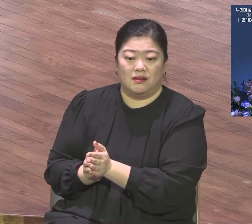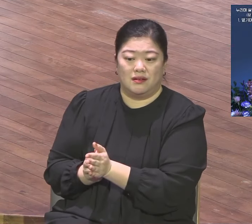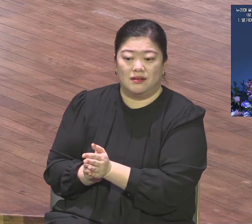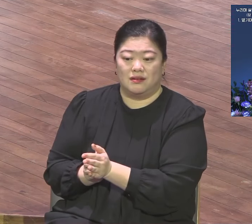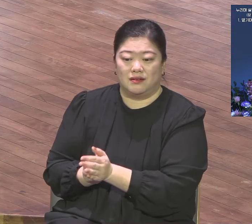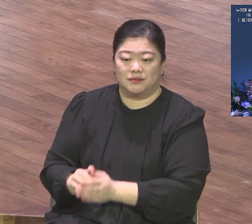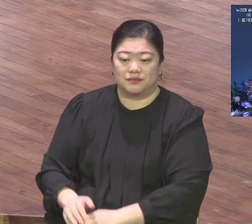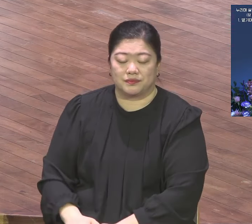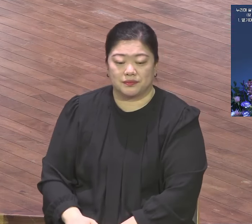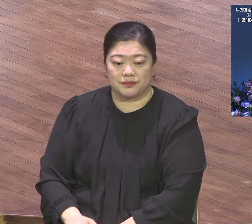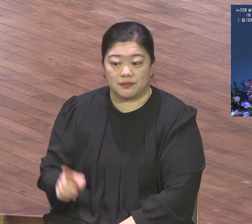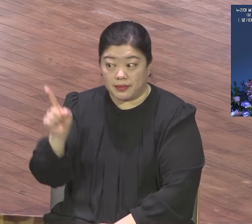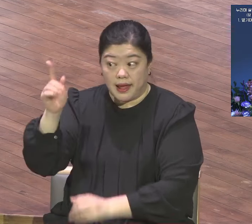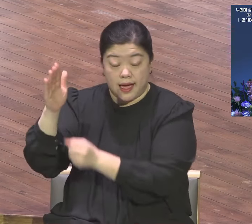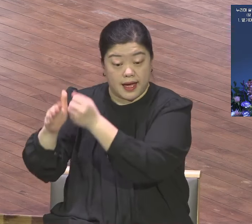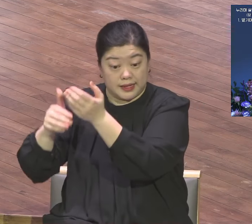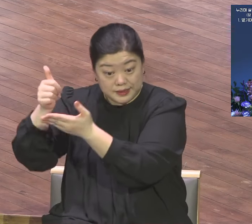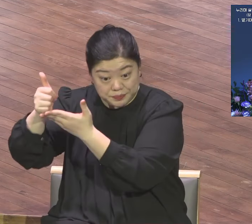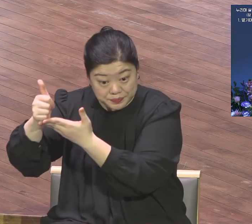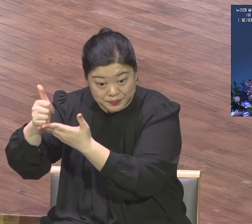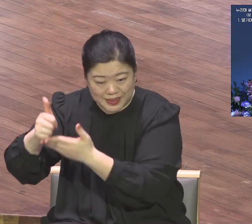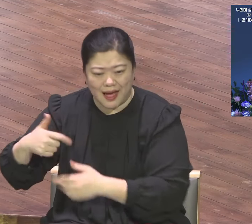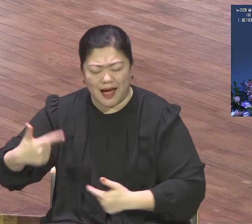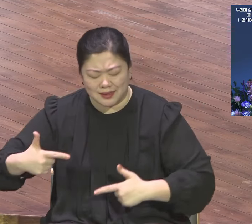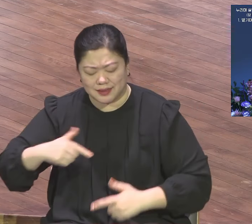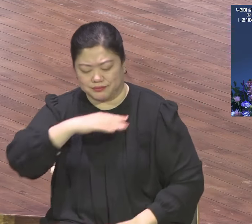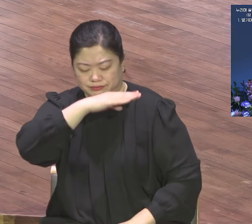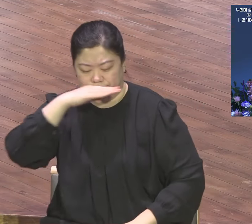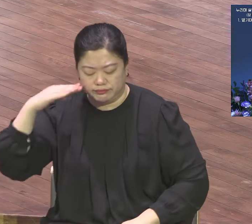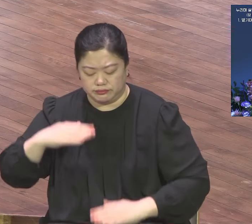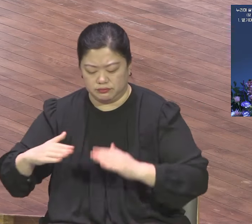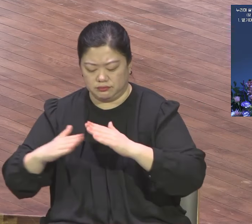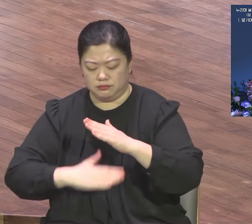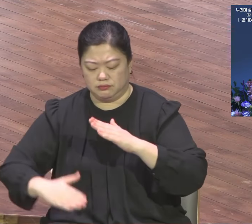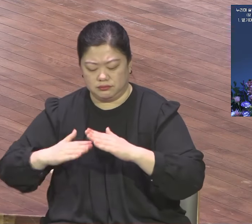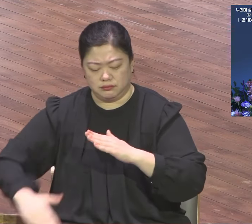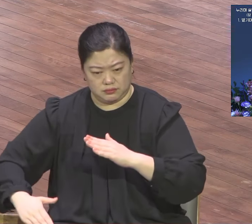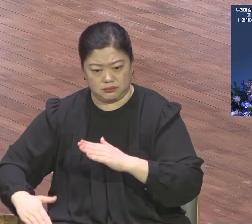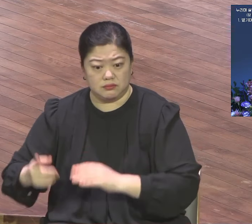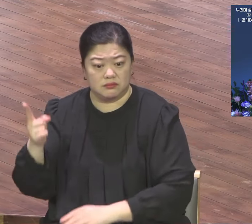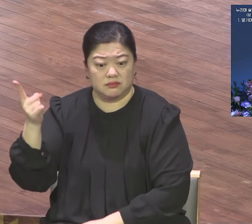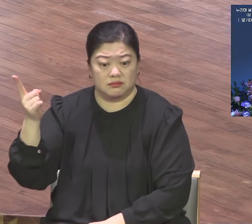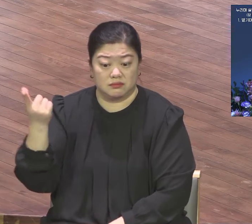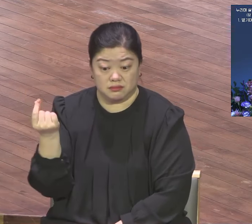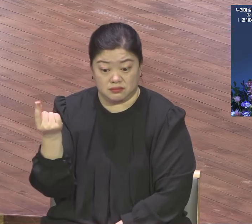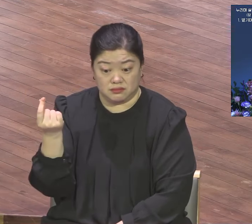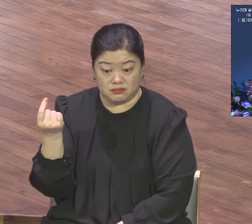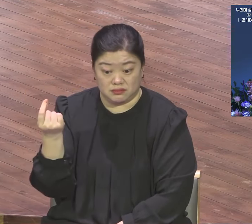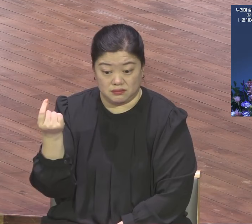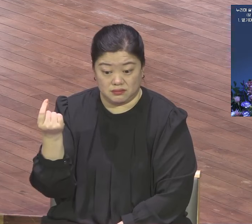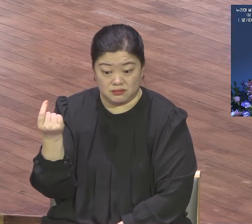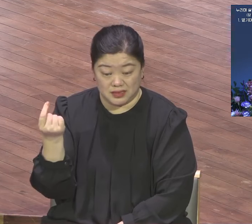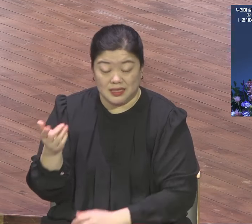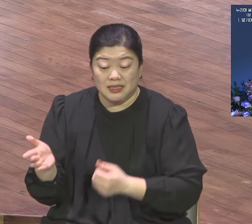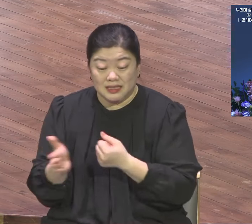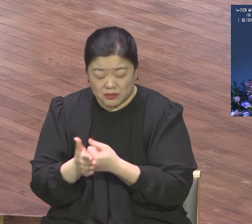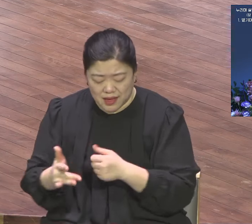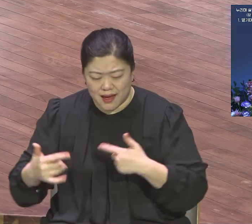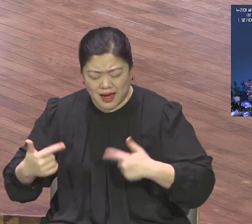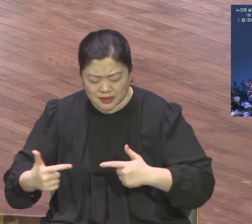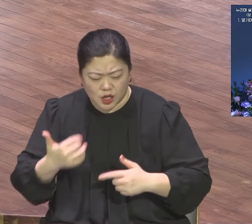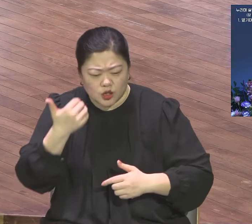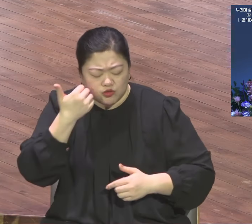하나님은요 공의로우신 분이에요. 공의로우신, 아주 지우치잖아요. 그 때문에 가장